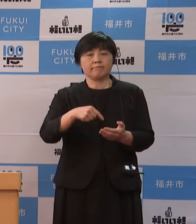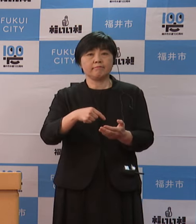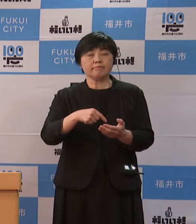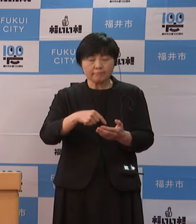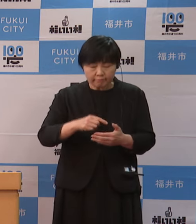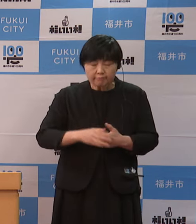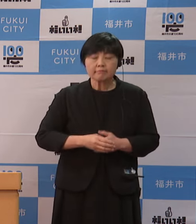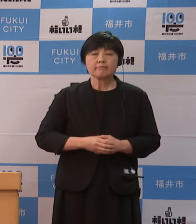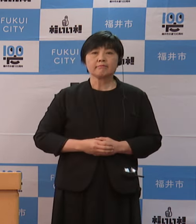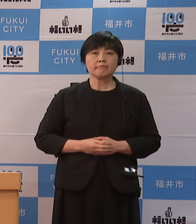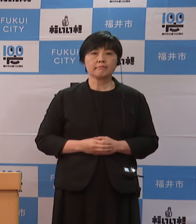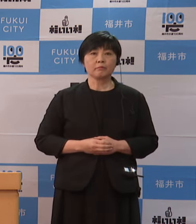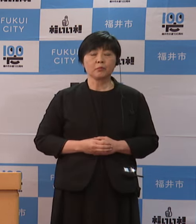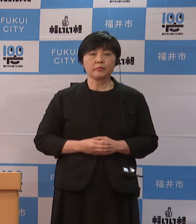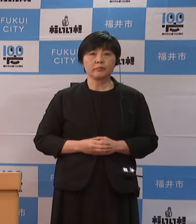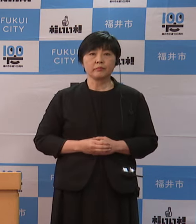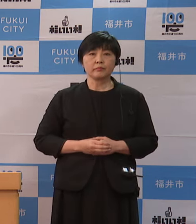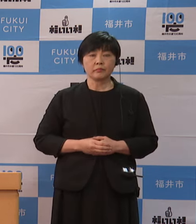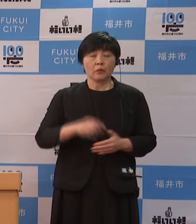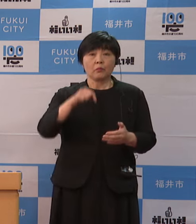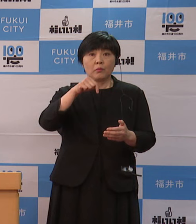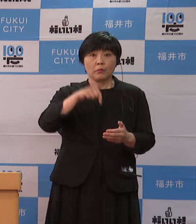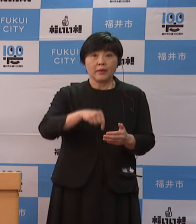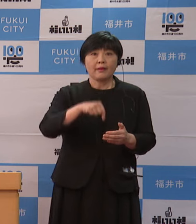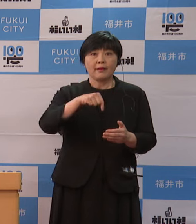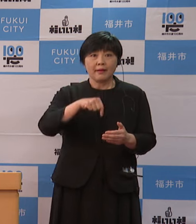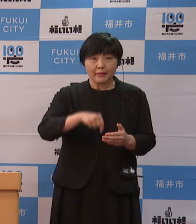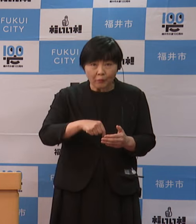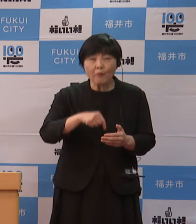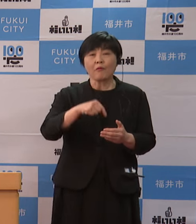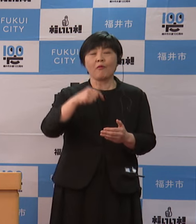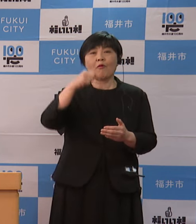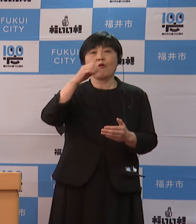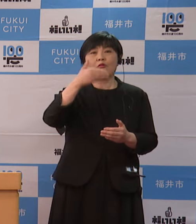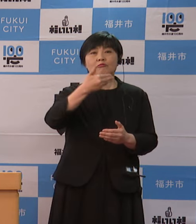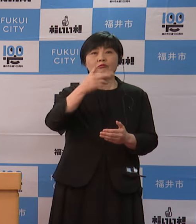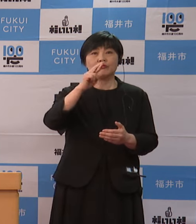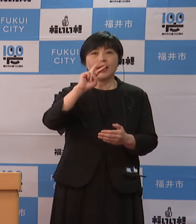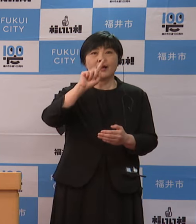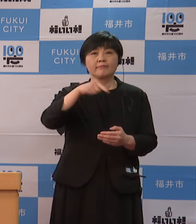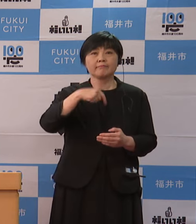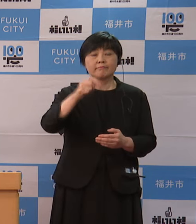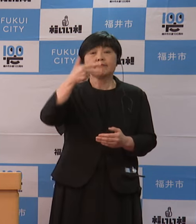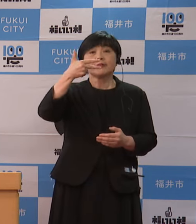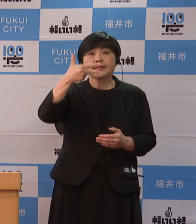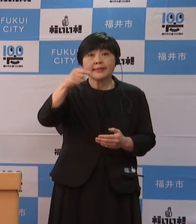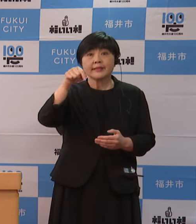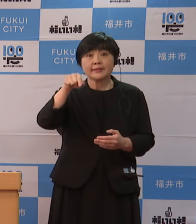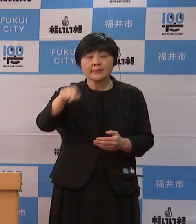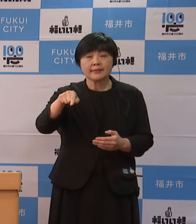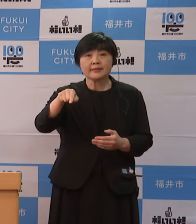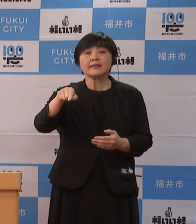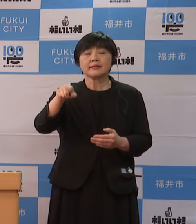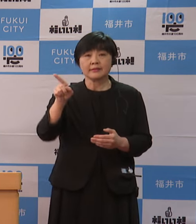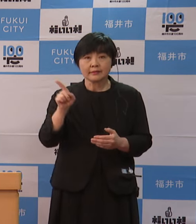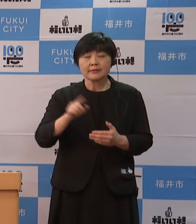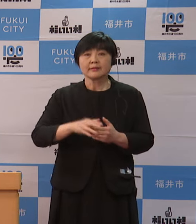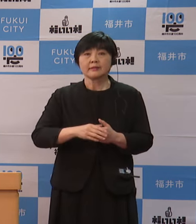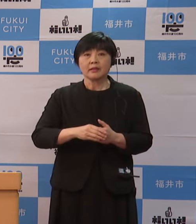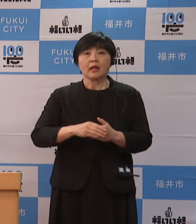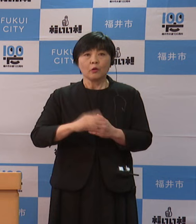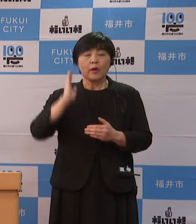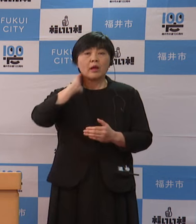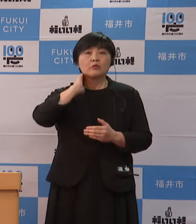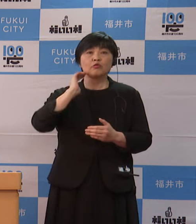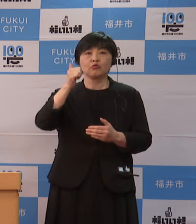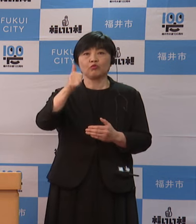った国であります。その中のクラン氏といいますのは、このジュビリアナっていうのは首都であります